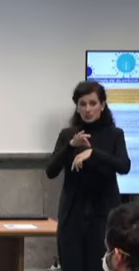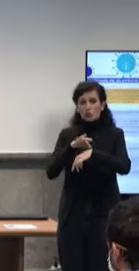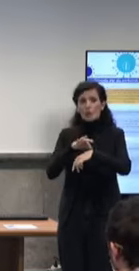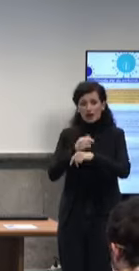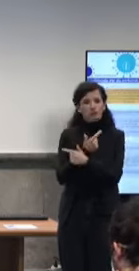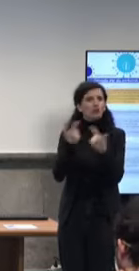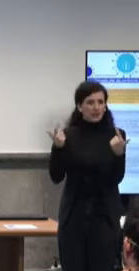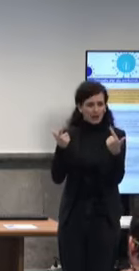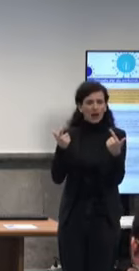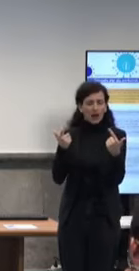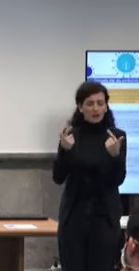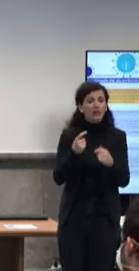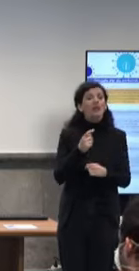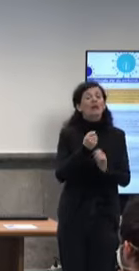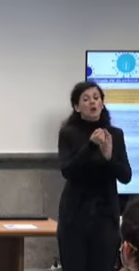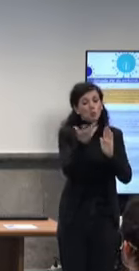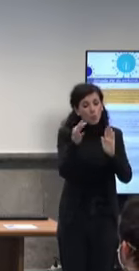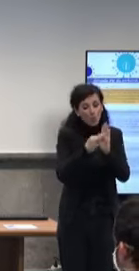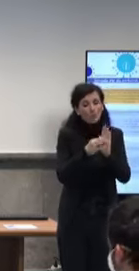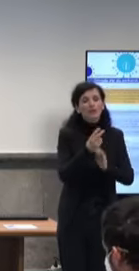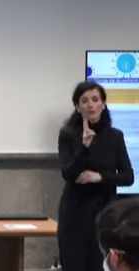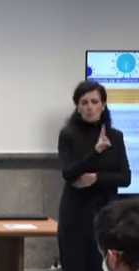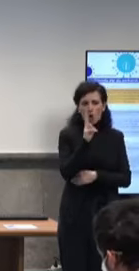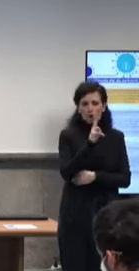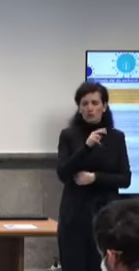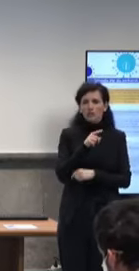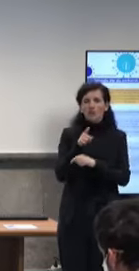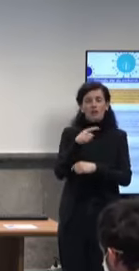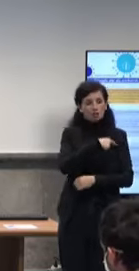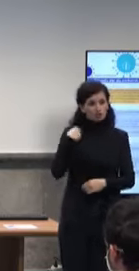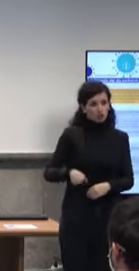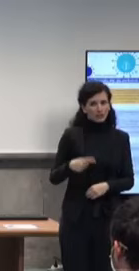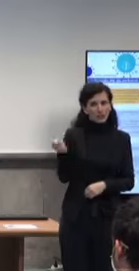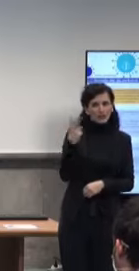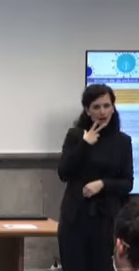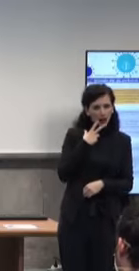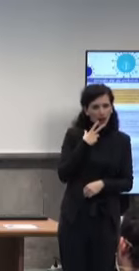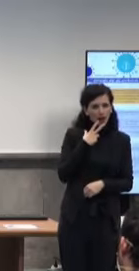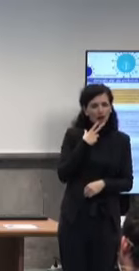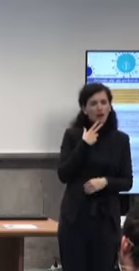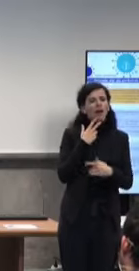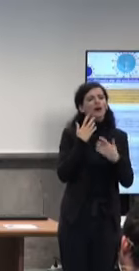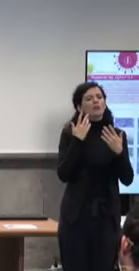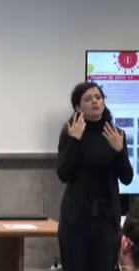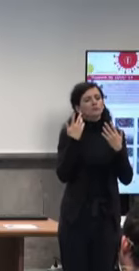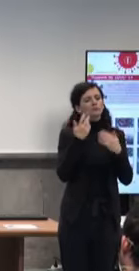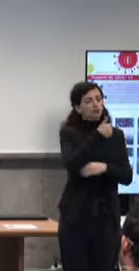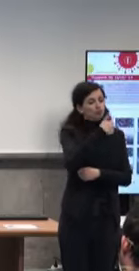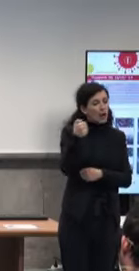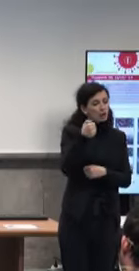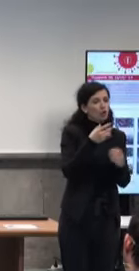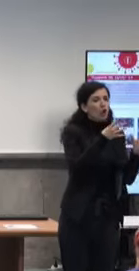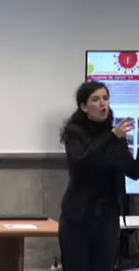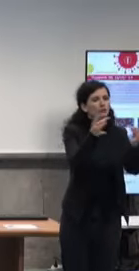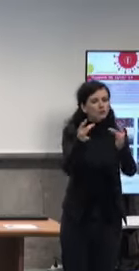gravi e dei morti qui vi ci hanno detto che fatto 100 il numero dei contagiati 80 non se ne